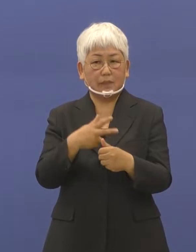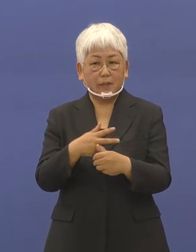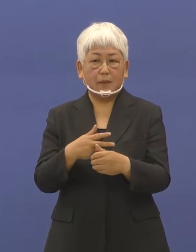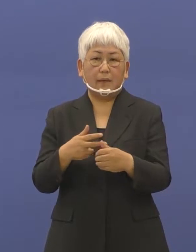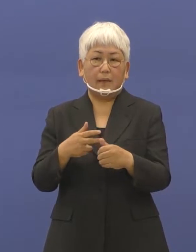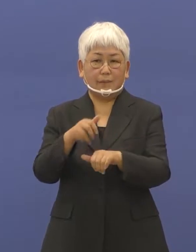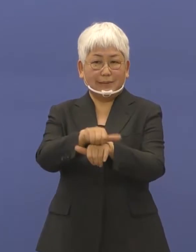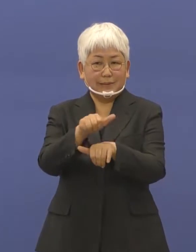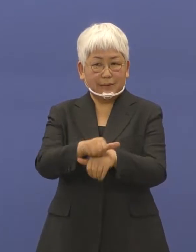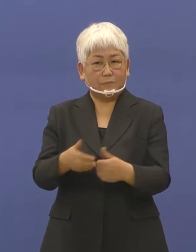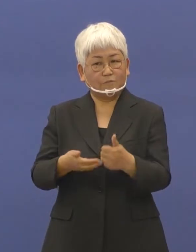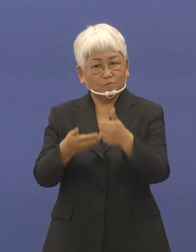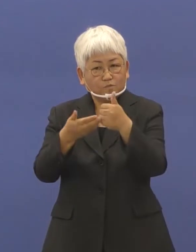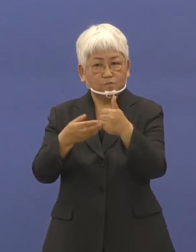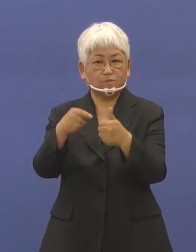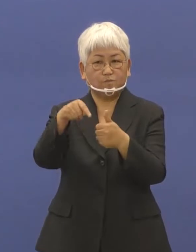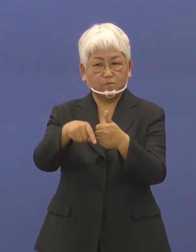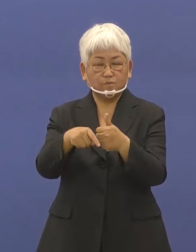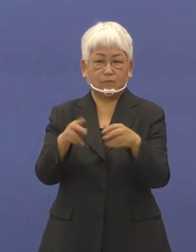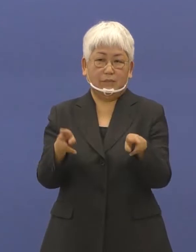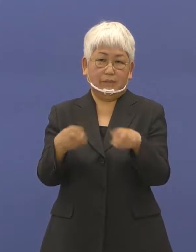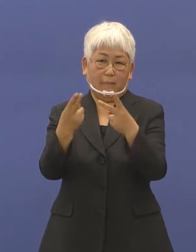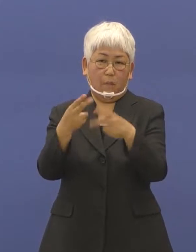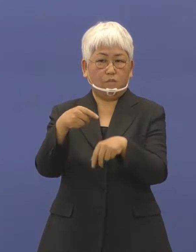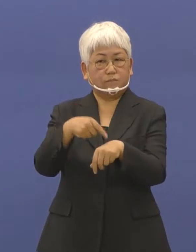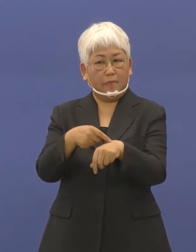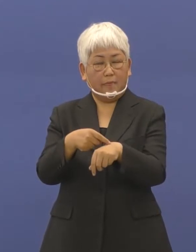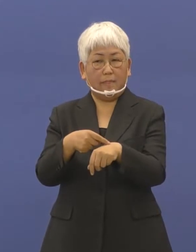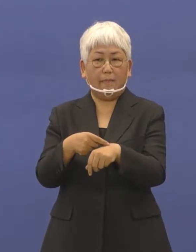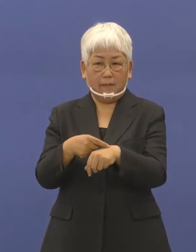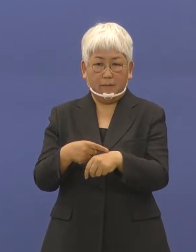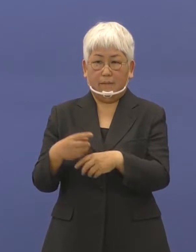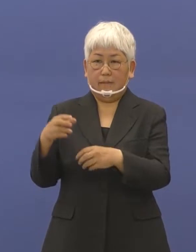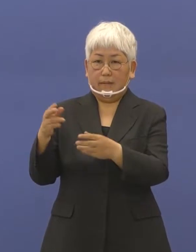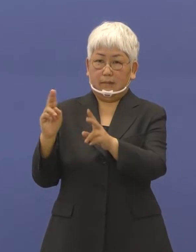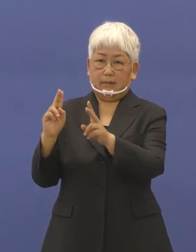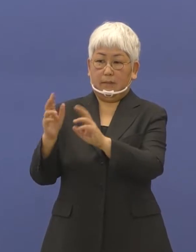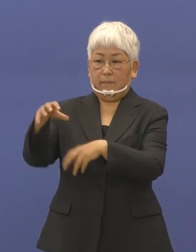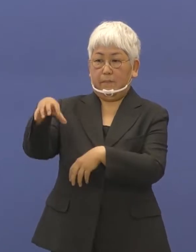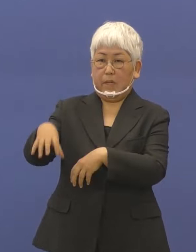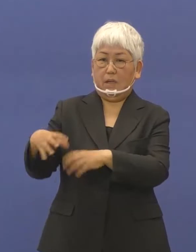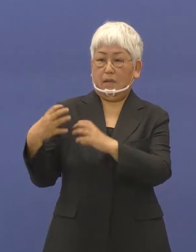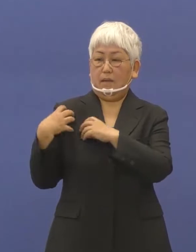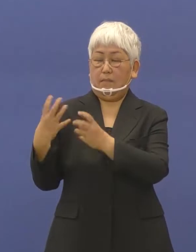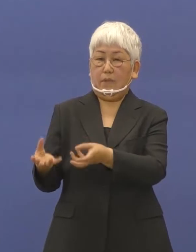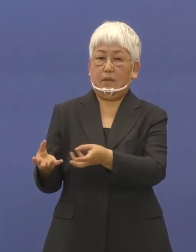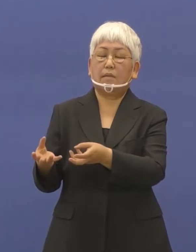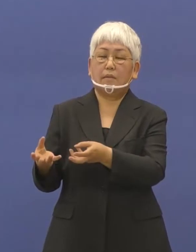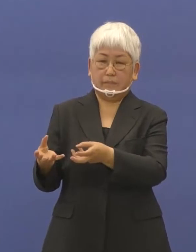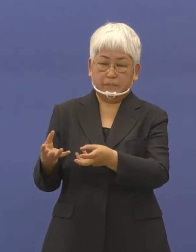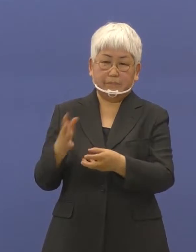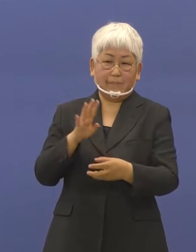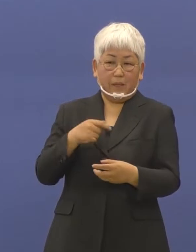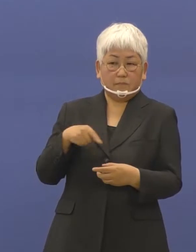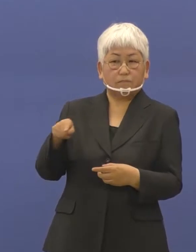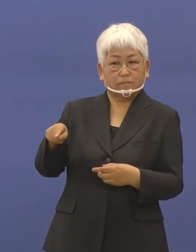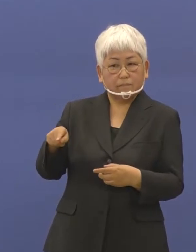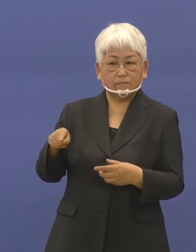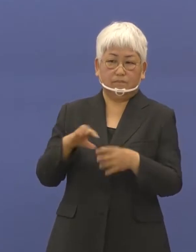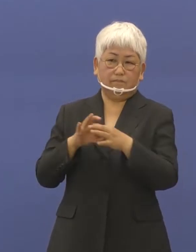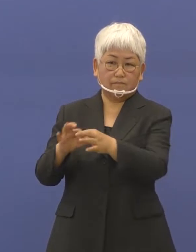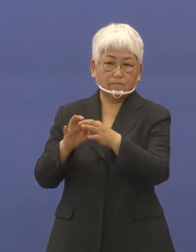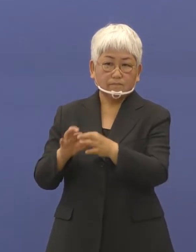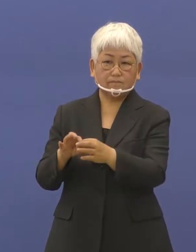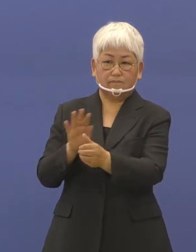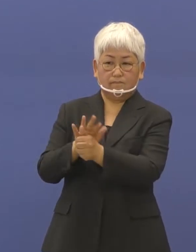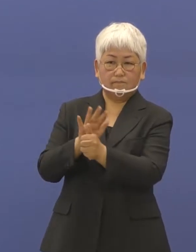てノウハウや専門性を持った専門機関に委託することとし、県と民間機関が協力連